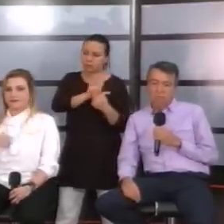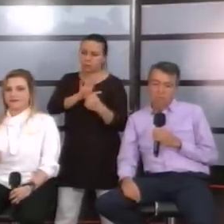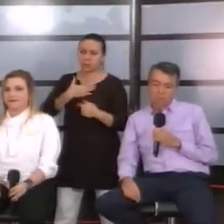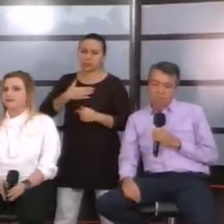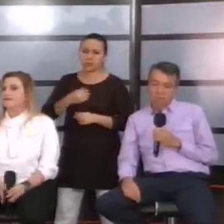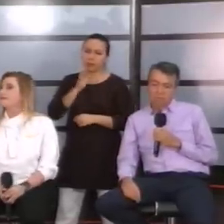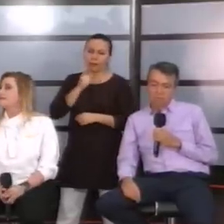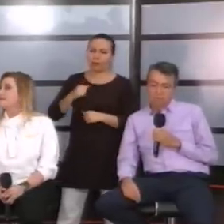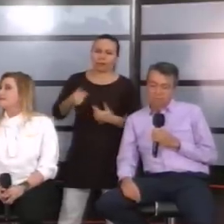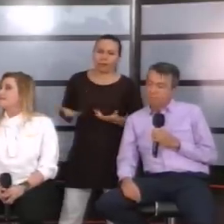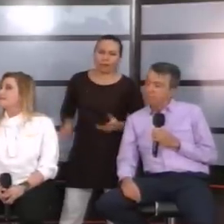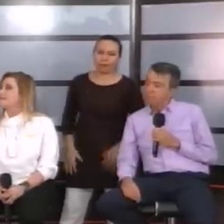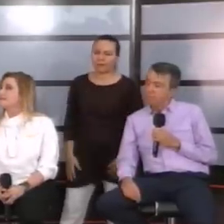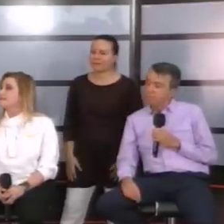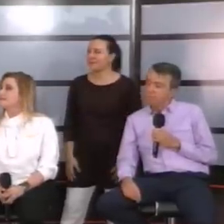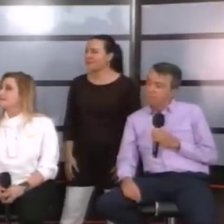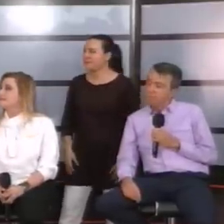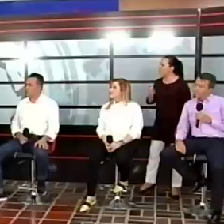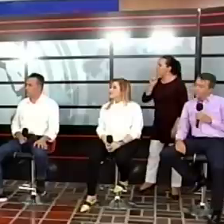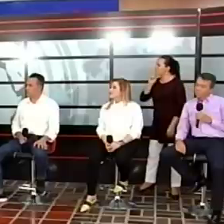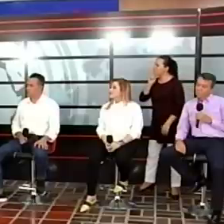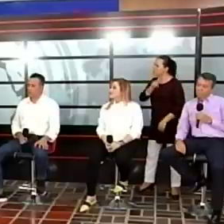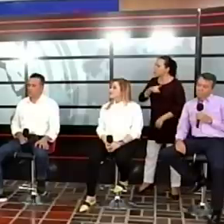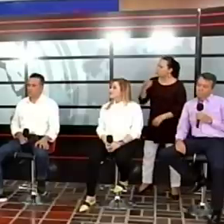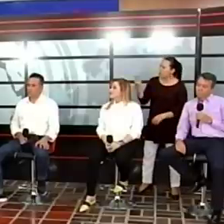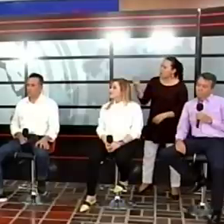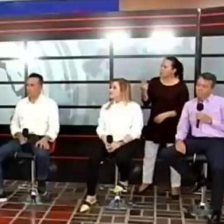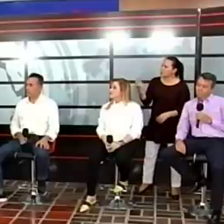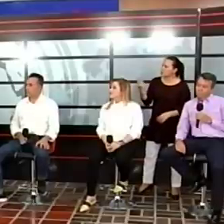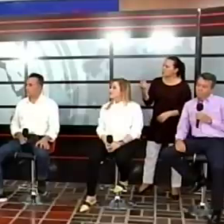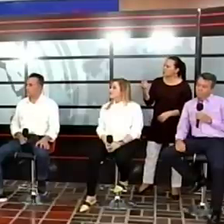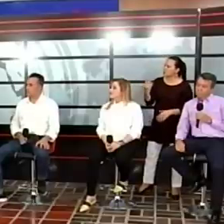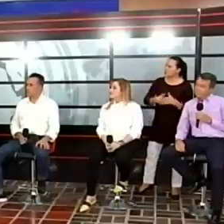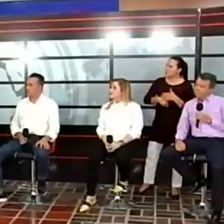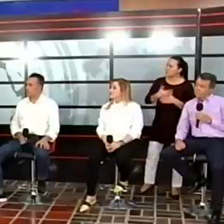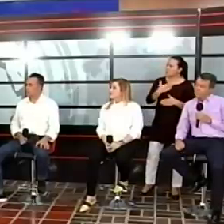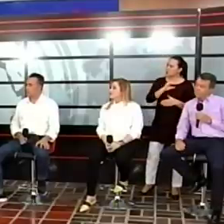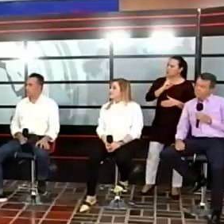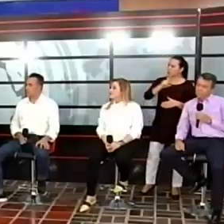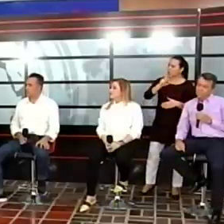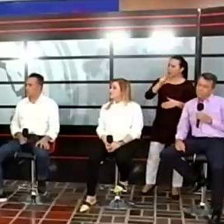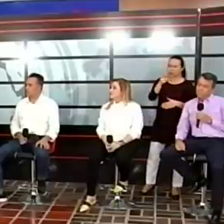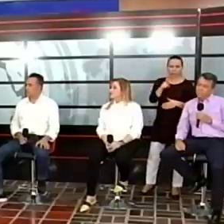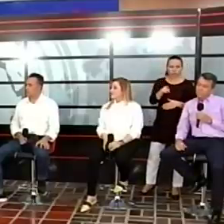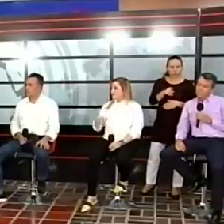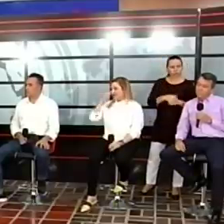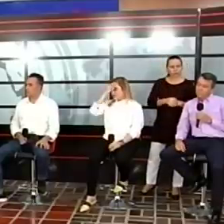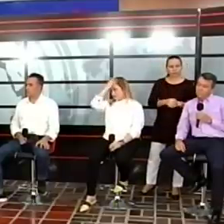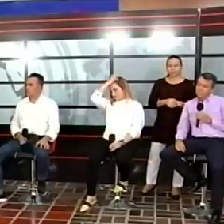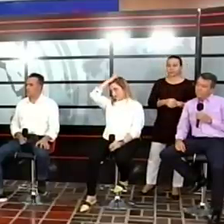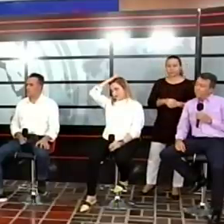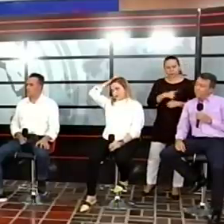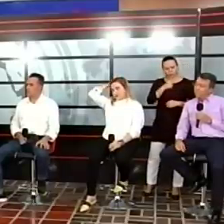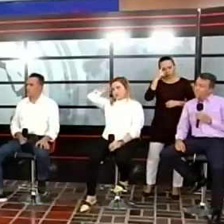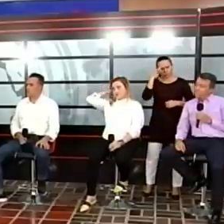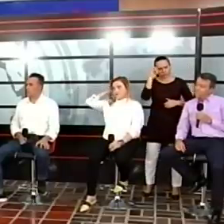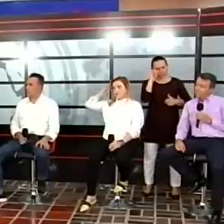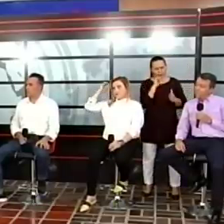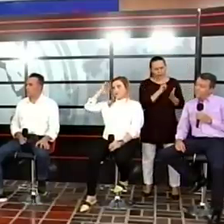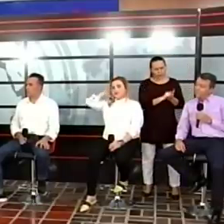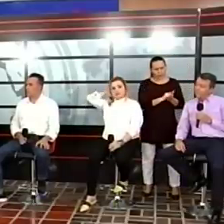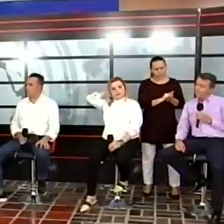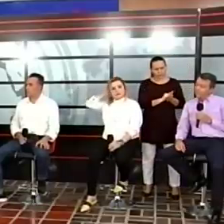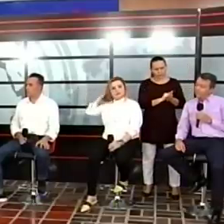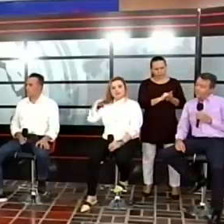nada. Esta es para los tres, pero empiezo con Carlos Alfredo Crowe. ¿Cree usted que Juan